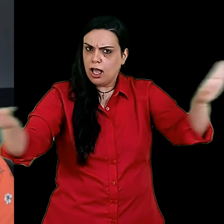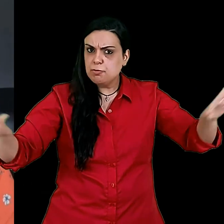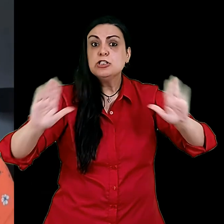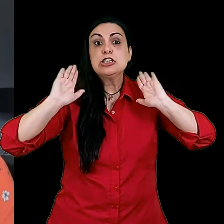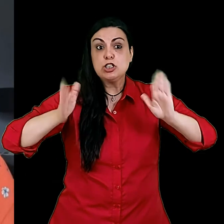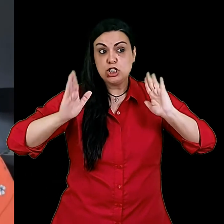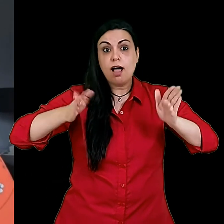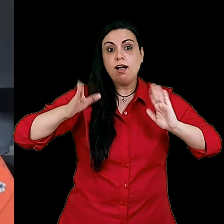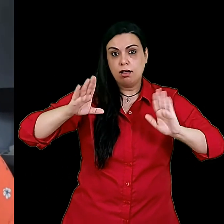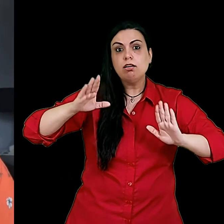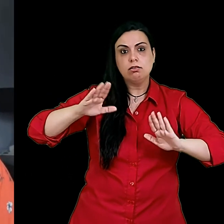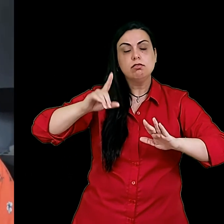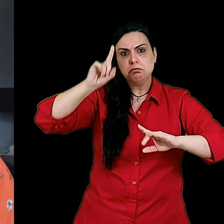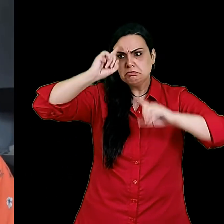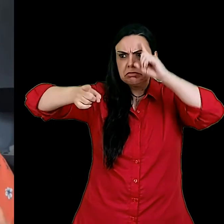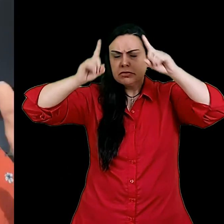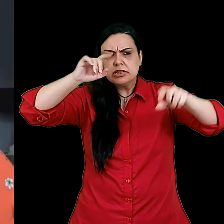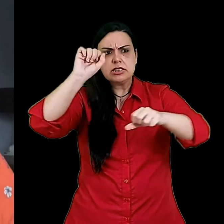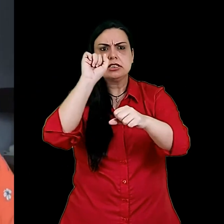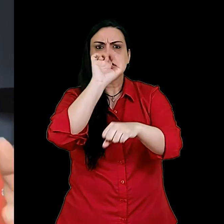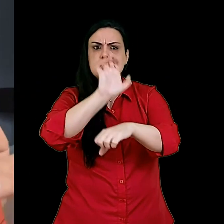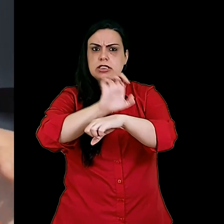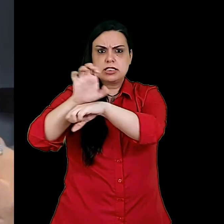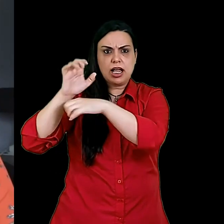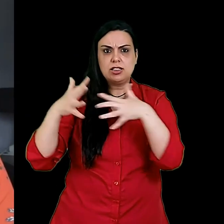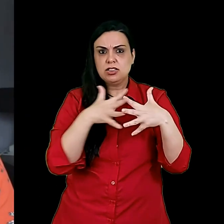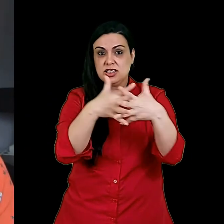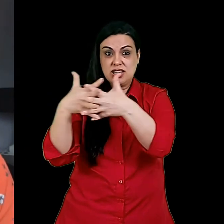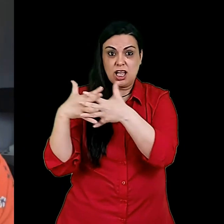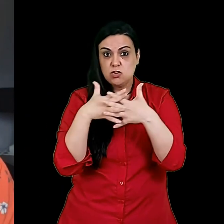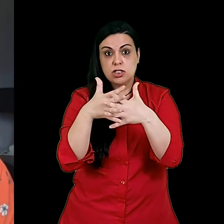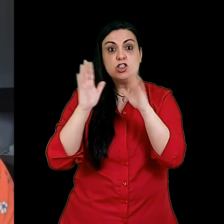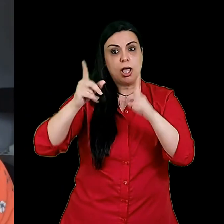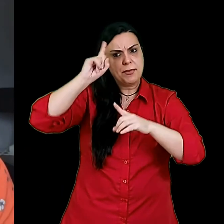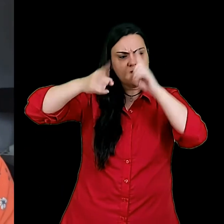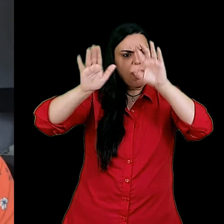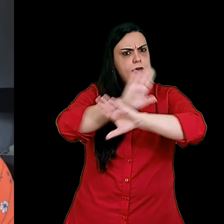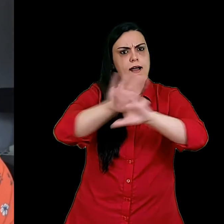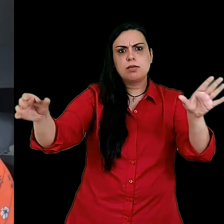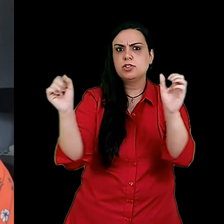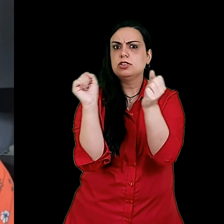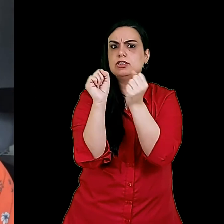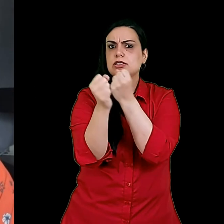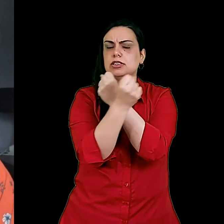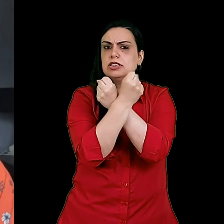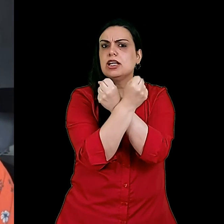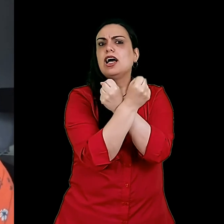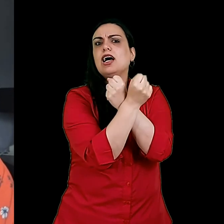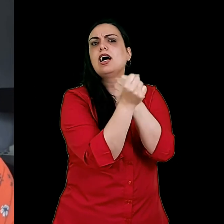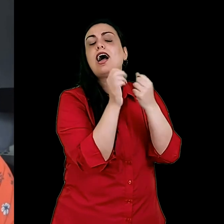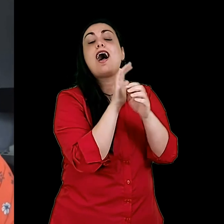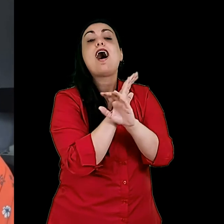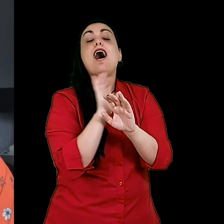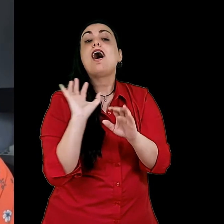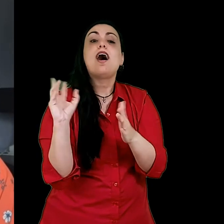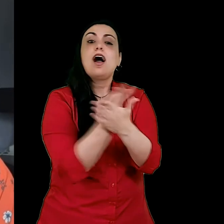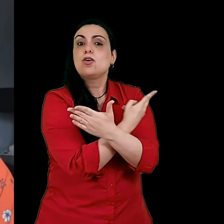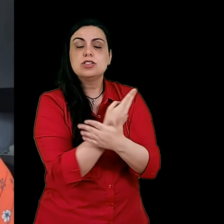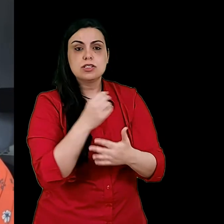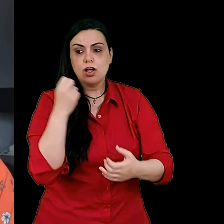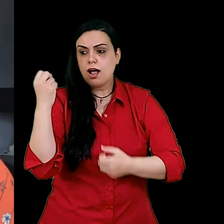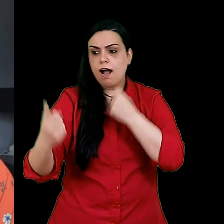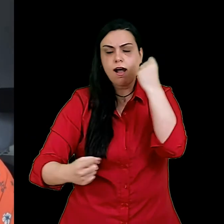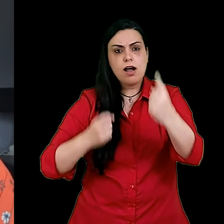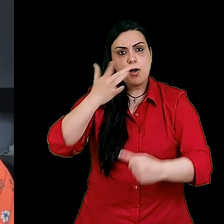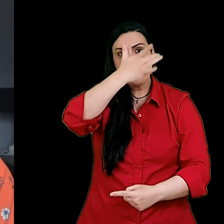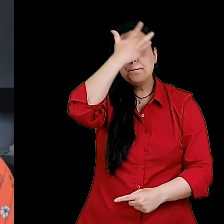da escravatura já estava determinada em alguns estados dos Estados Unidos da América, o